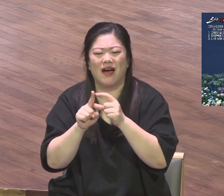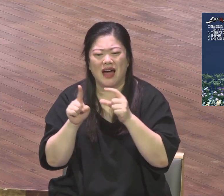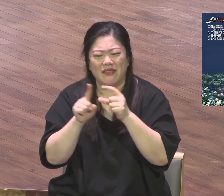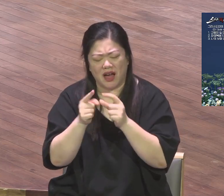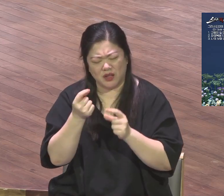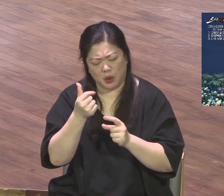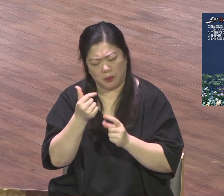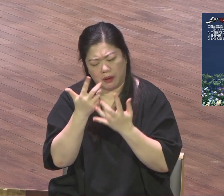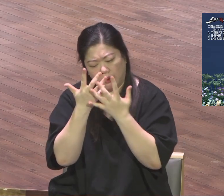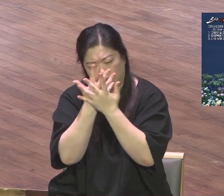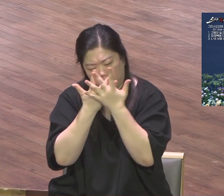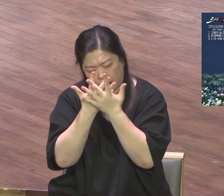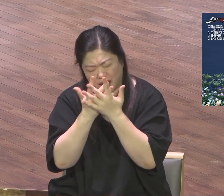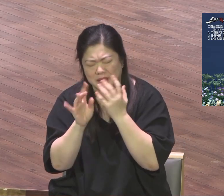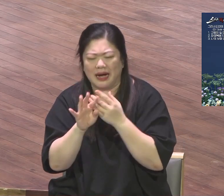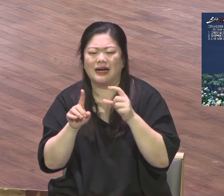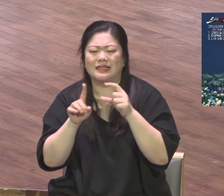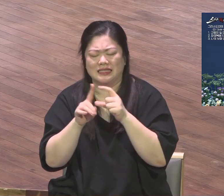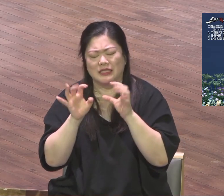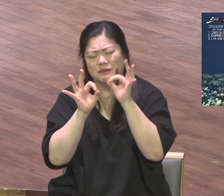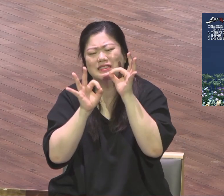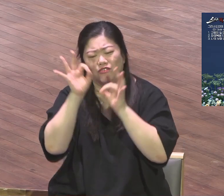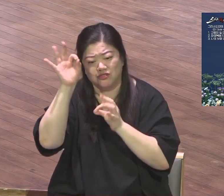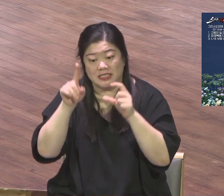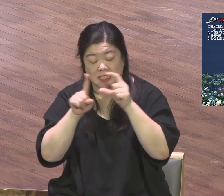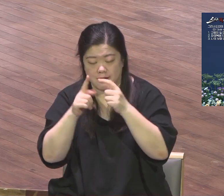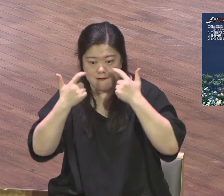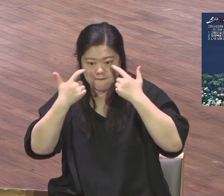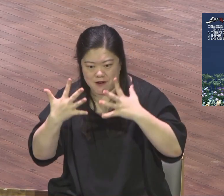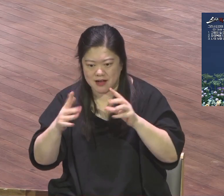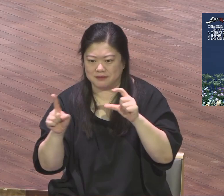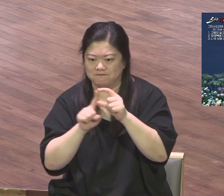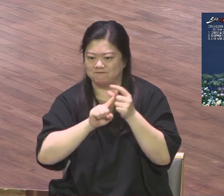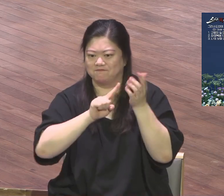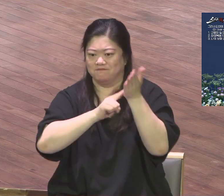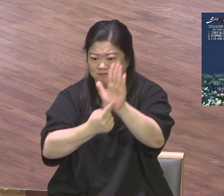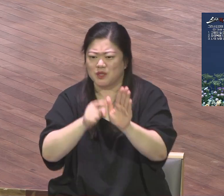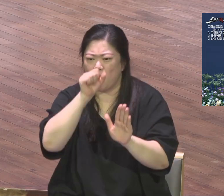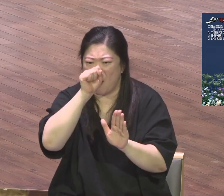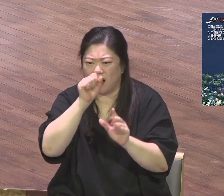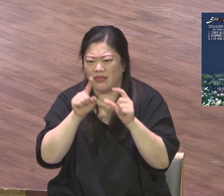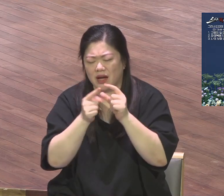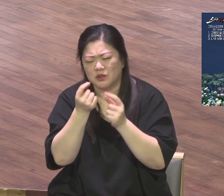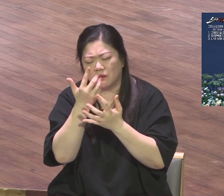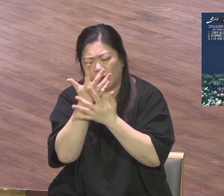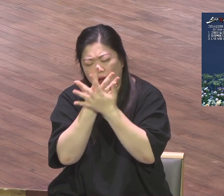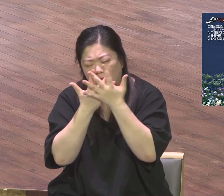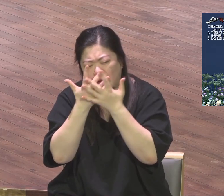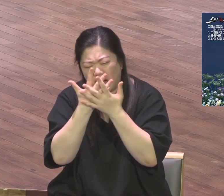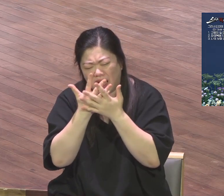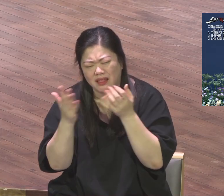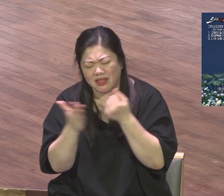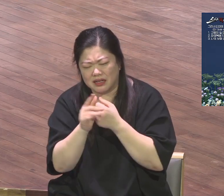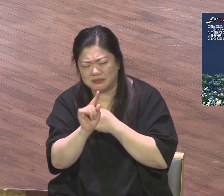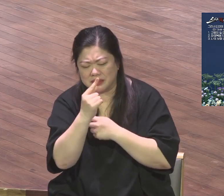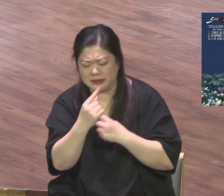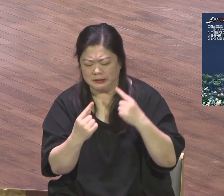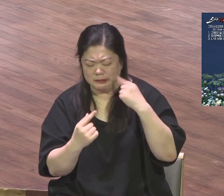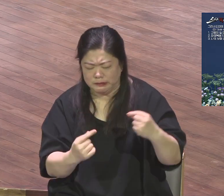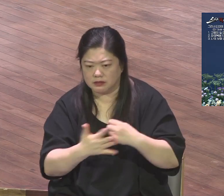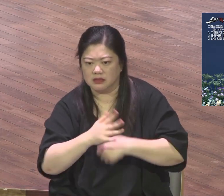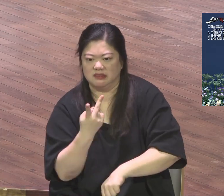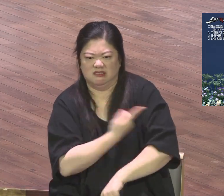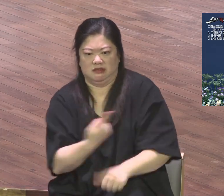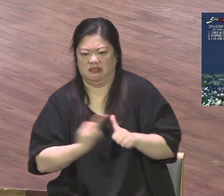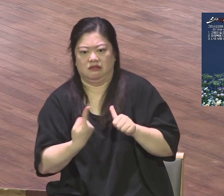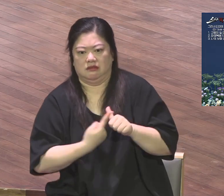한번 그 원래 그것도 그 신학적으로 그런 그 학설이 없는 건